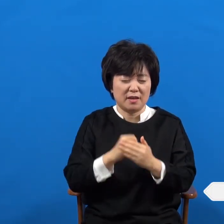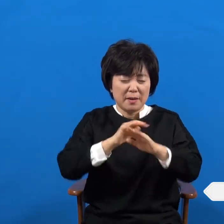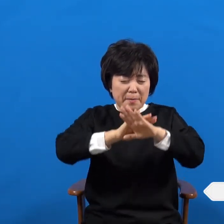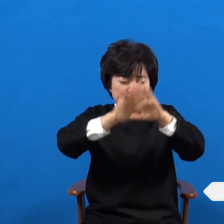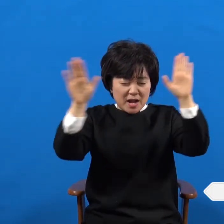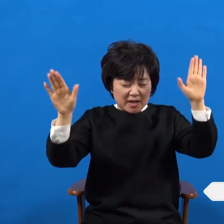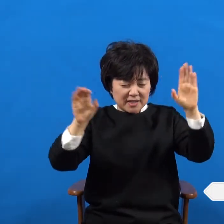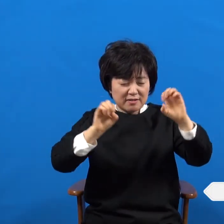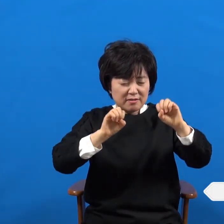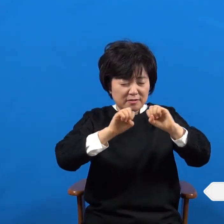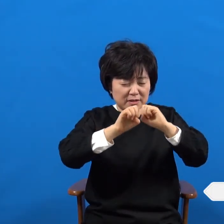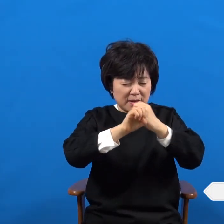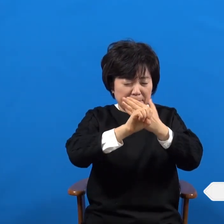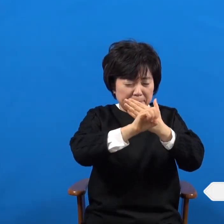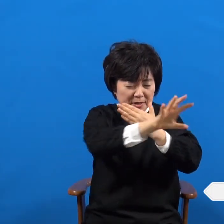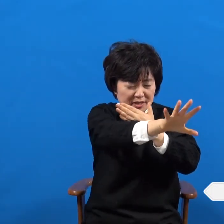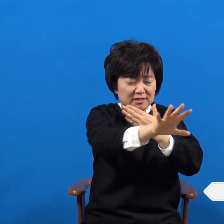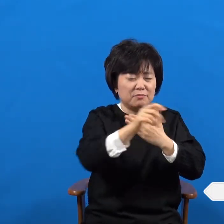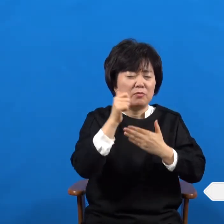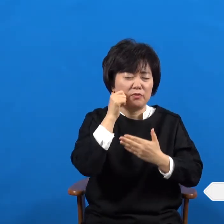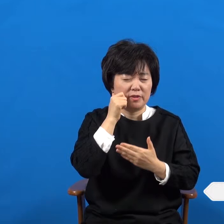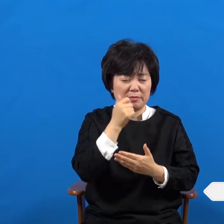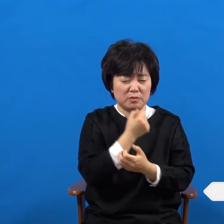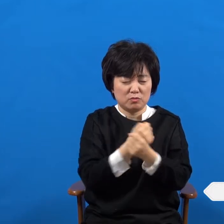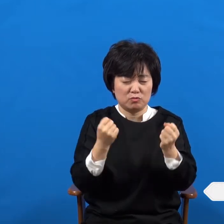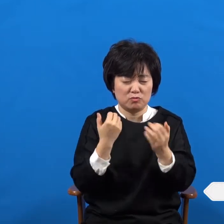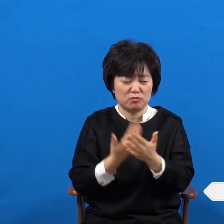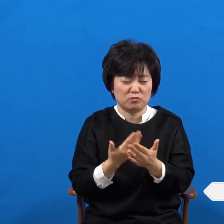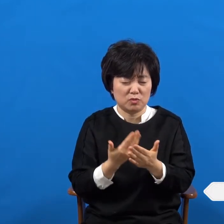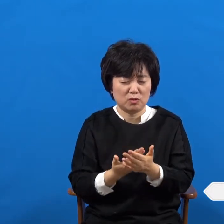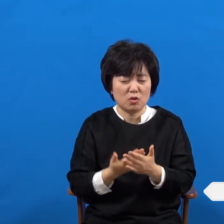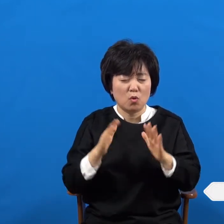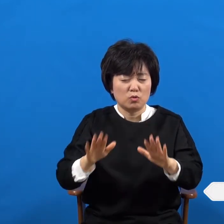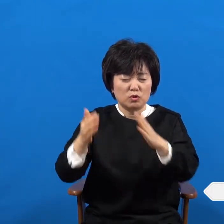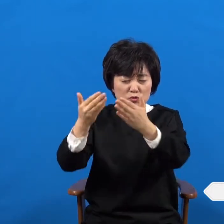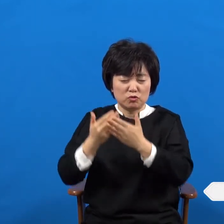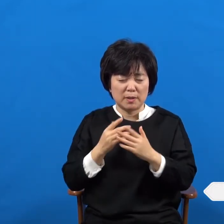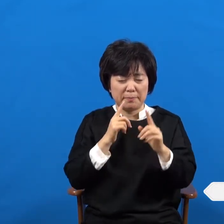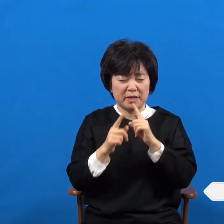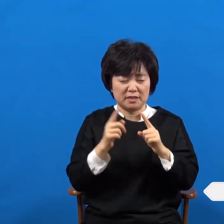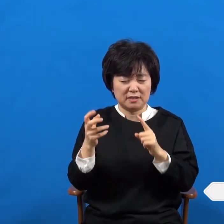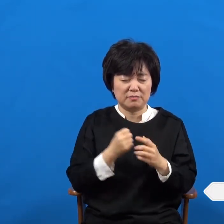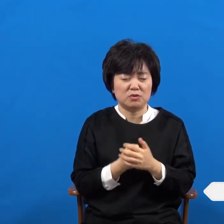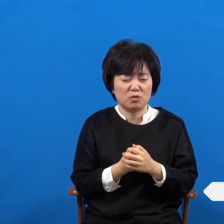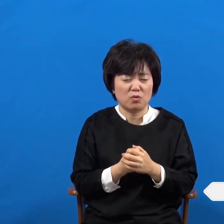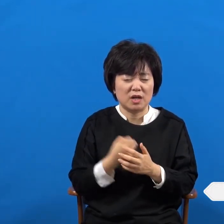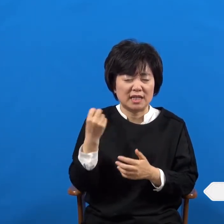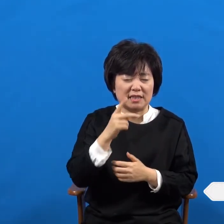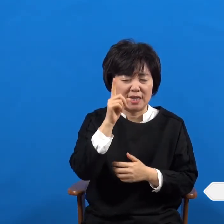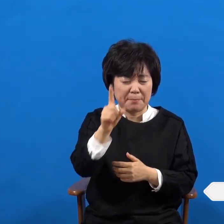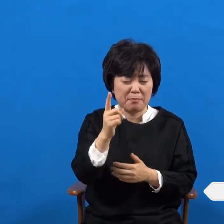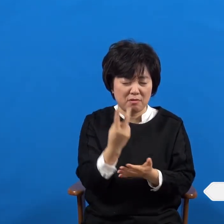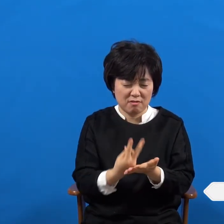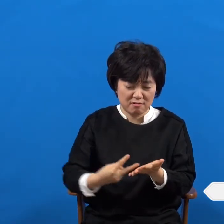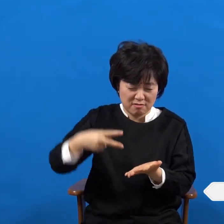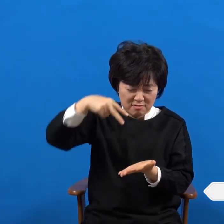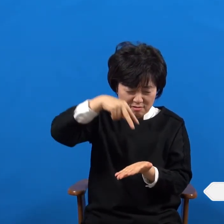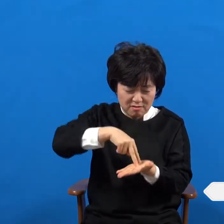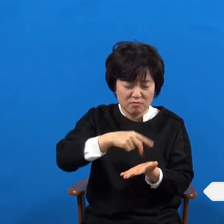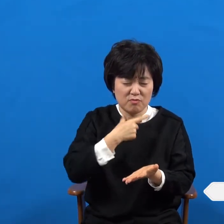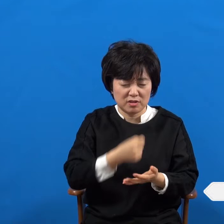밝히지 못했음을 용서해 주옵소서. 오늘 주신 말씀으로 다시 한번 일어서기를